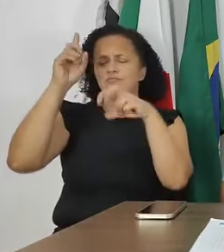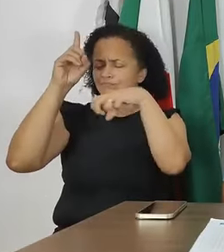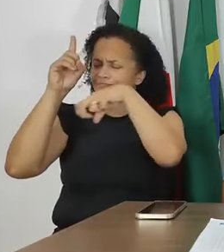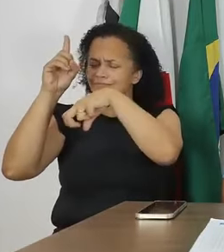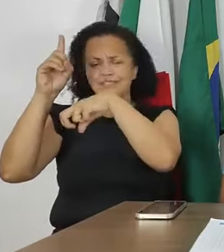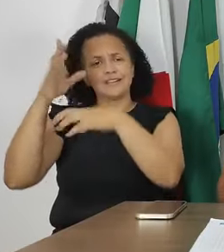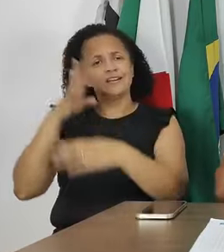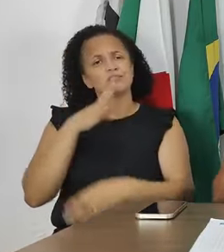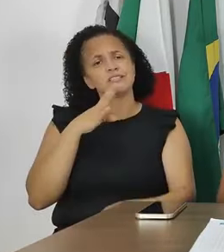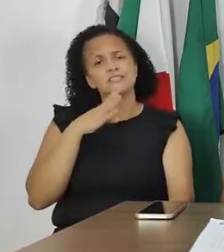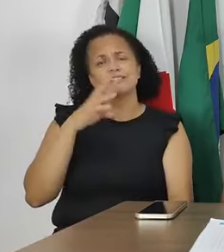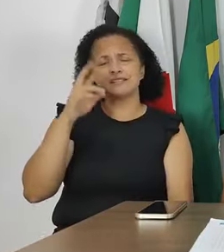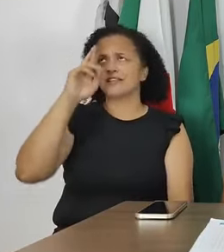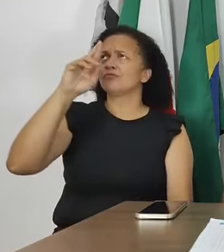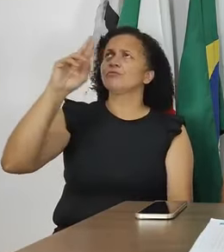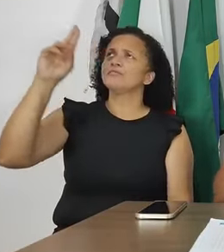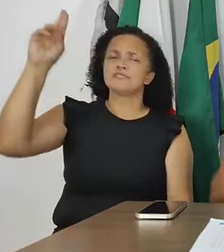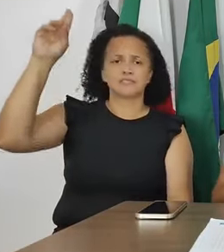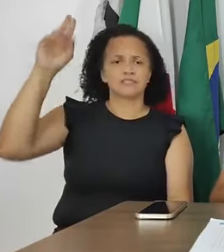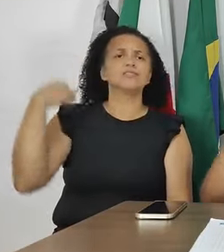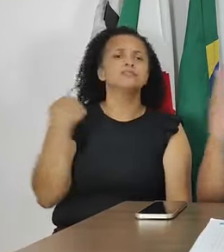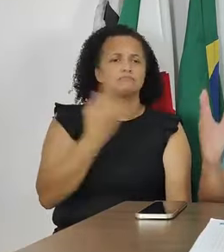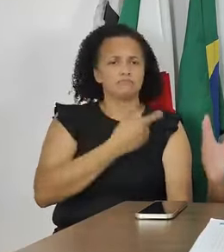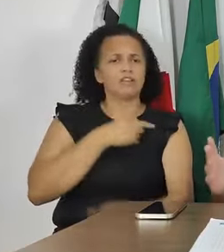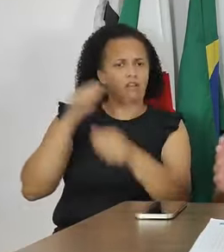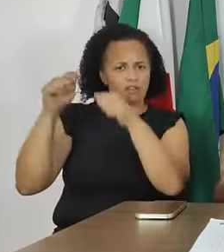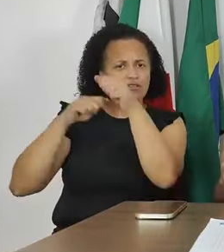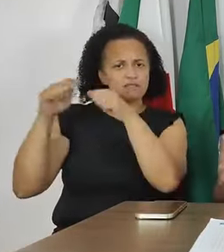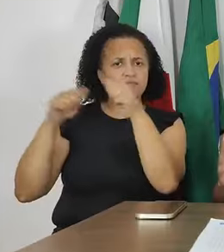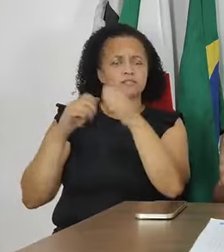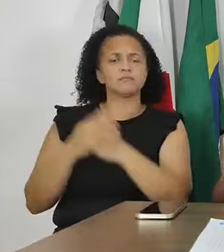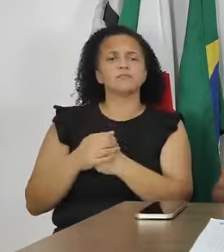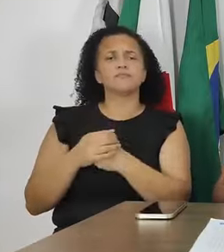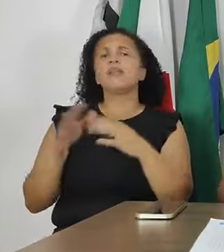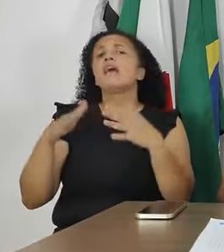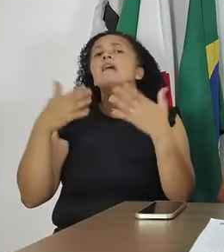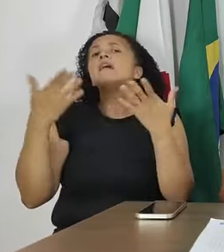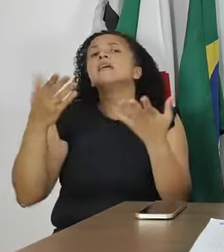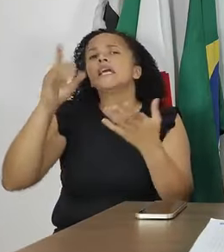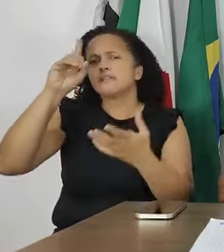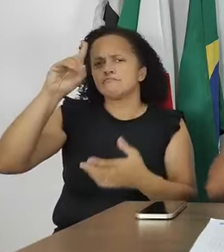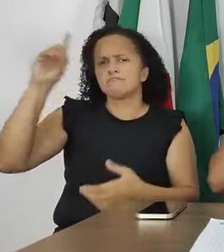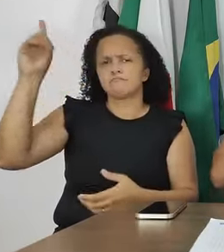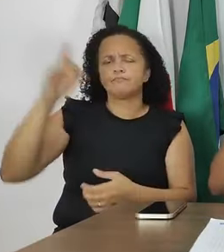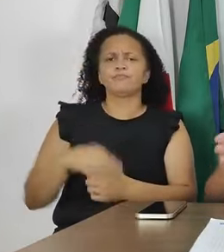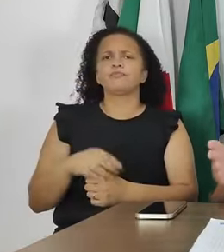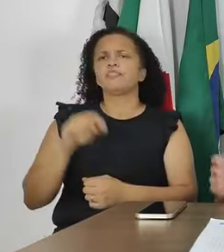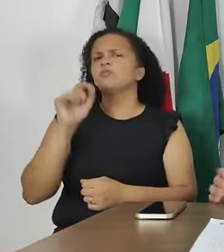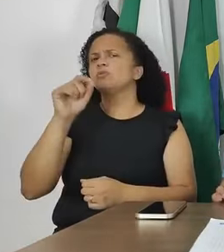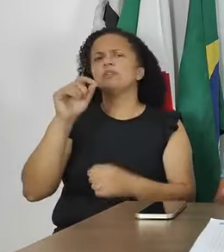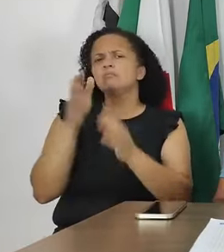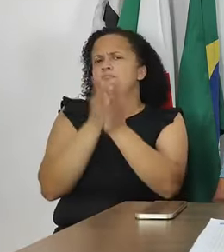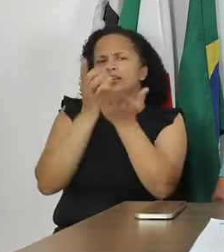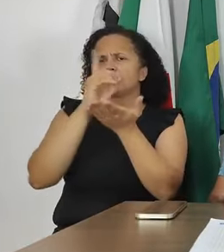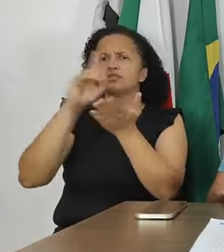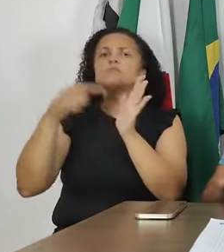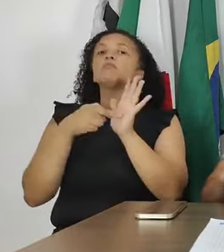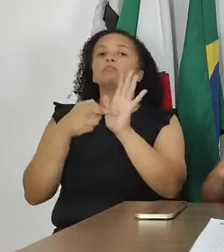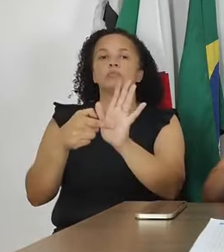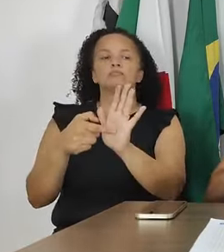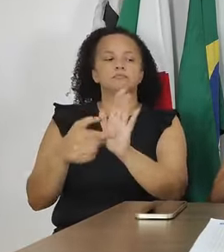servimos? Quem é esse Deus? Vamos falar um pouquinho sobre esse Deus? O que a palavra de Deus diz sobre Ele? Vamos